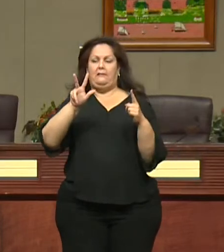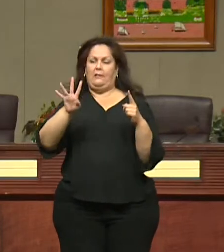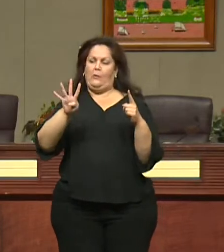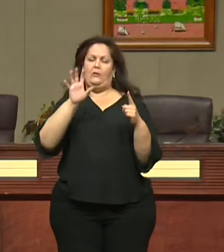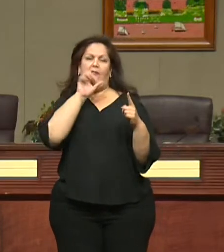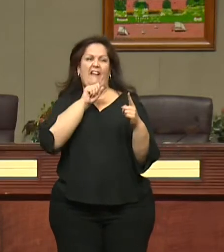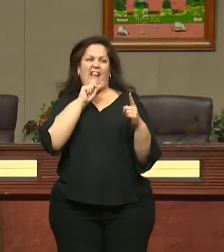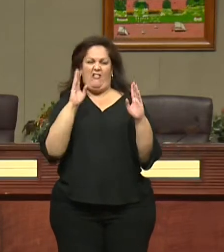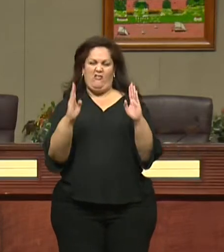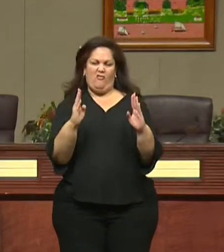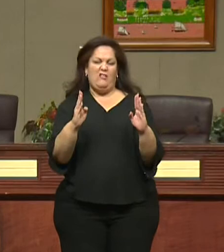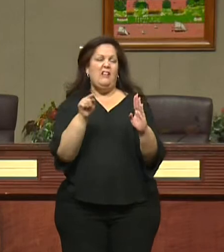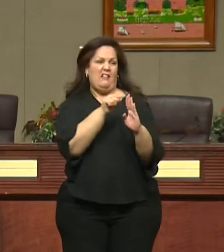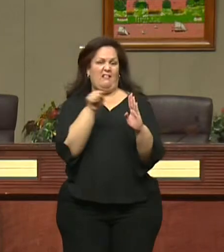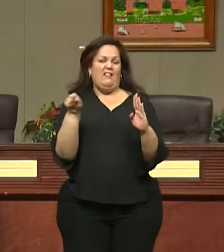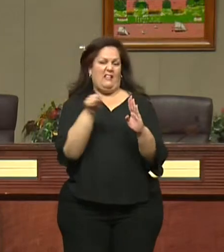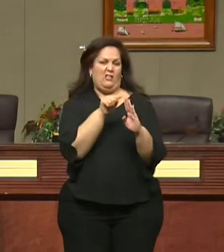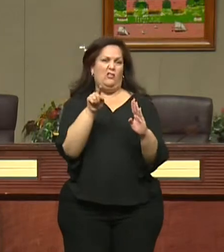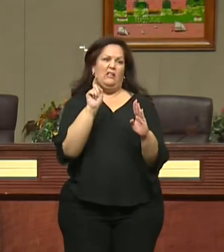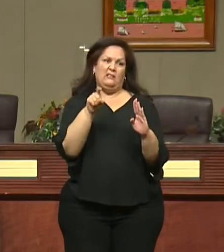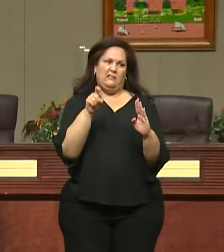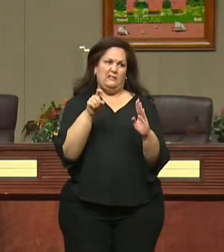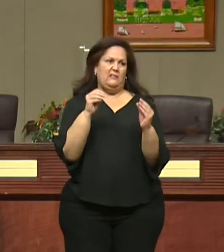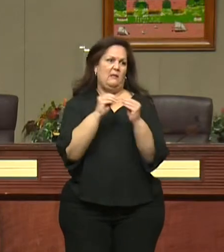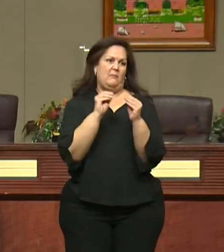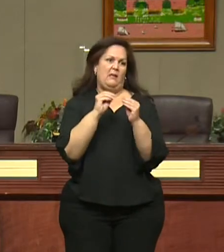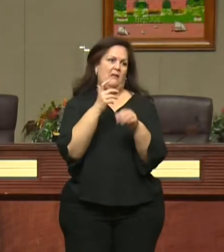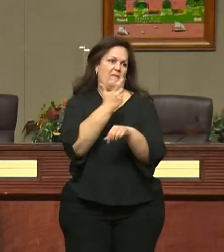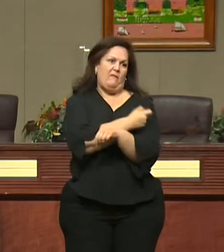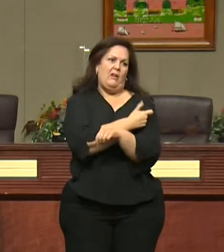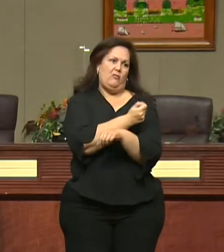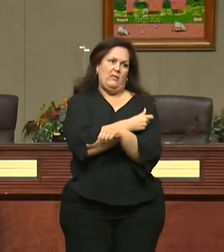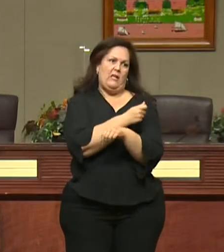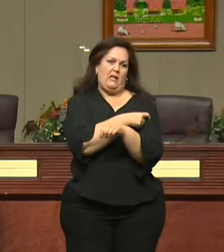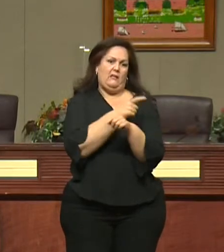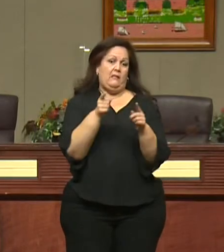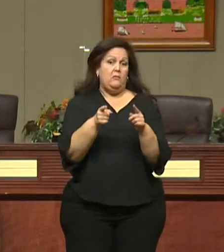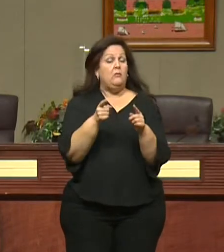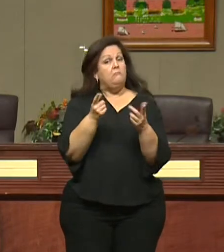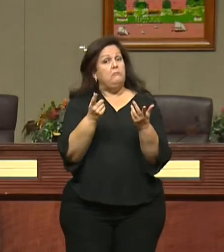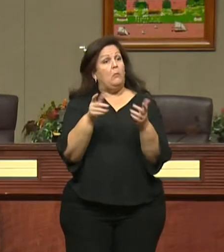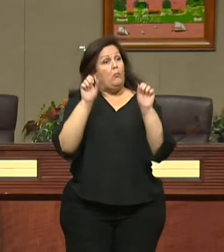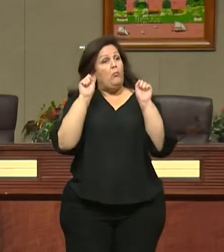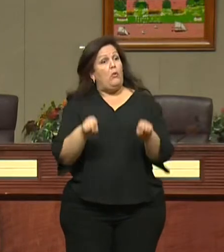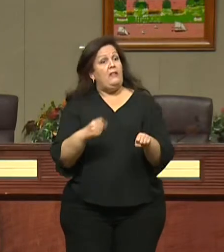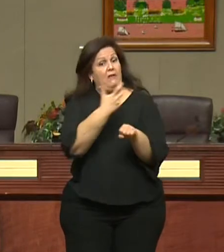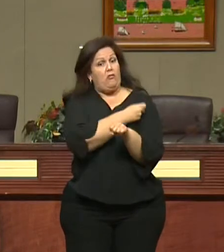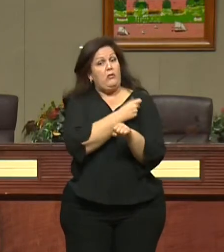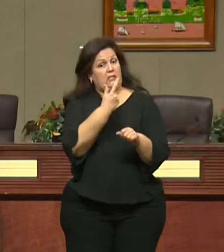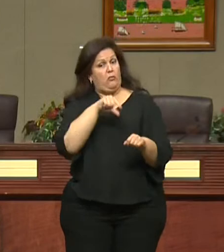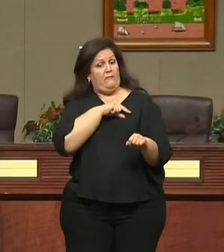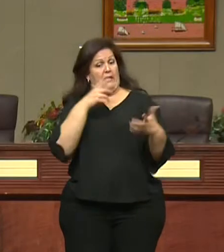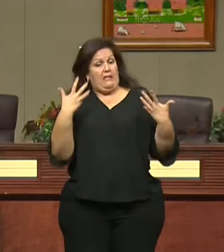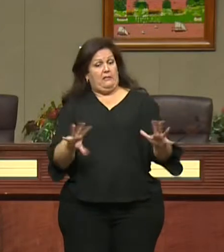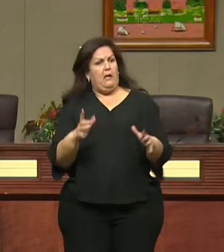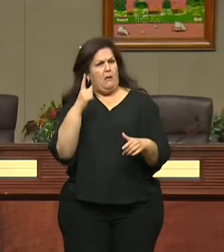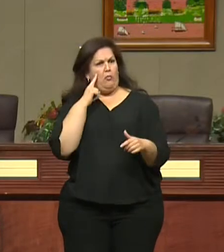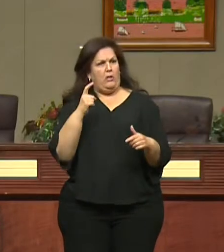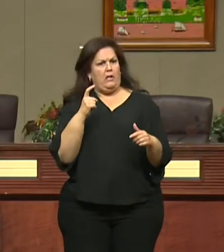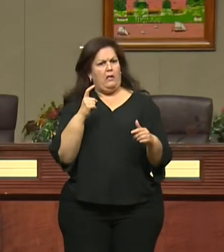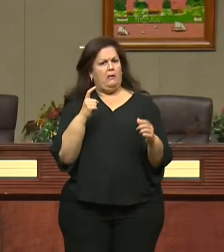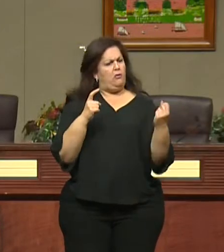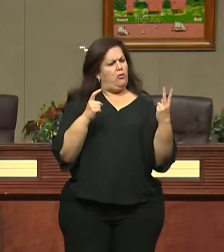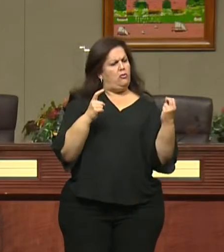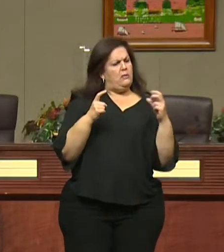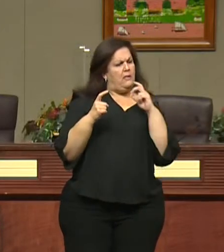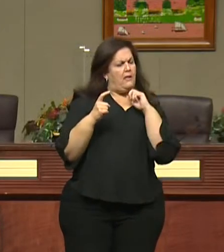que pensamos que es ahí donde está el mayor número de las personas que están autorizadas a ser vacunadas, porque los niños menores de